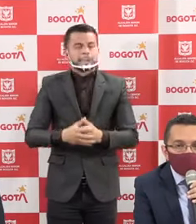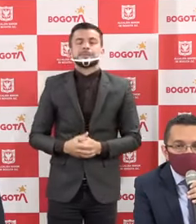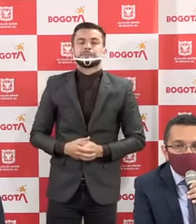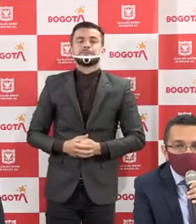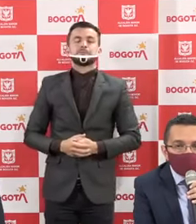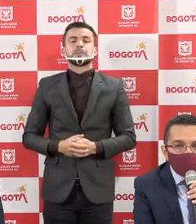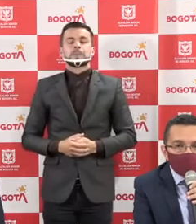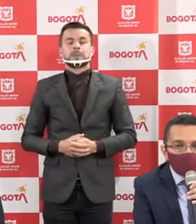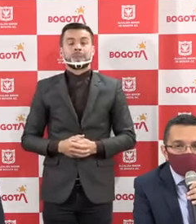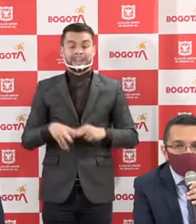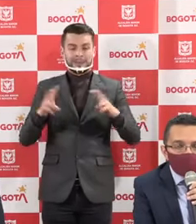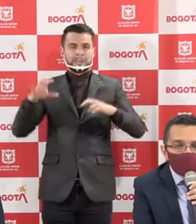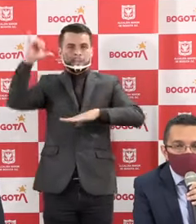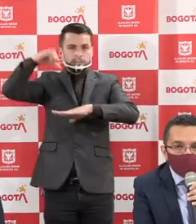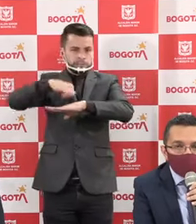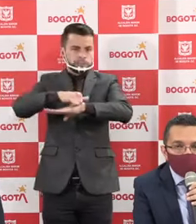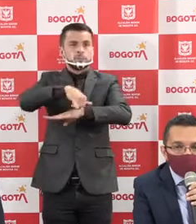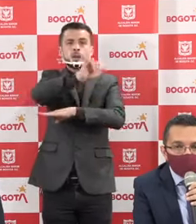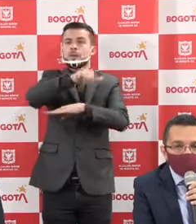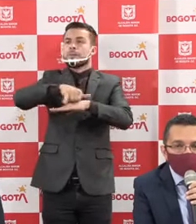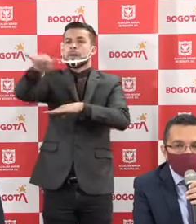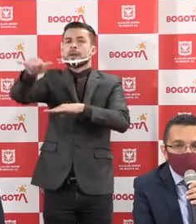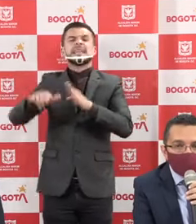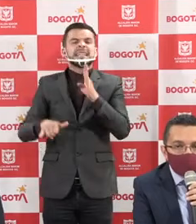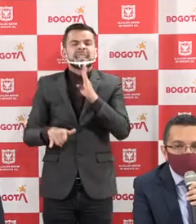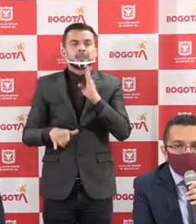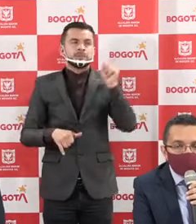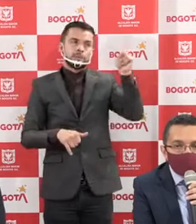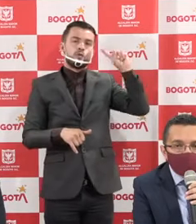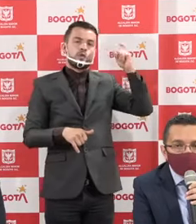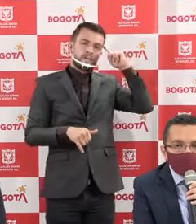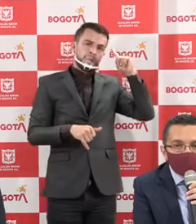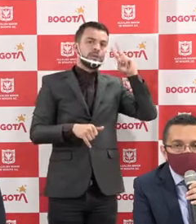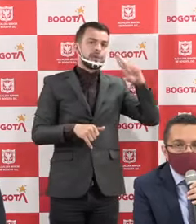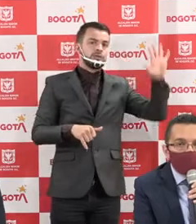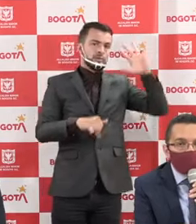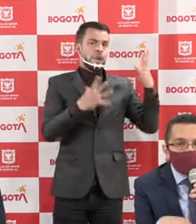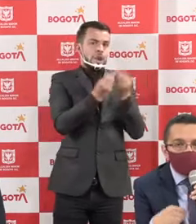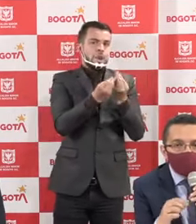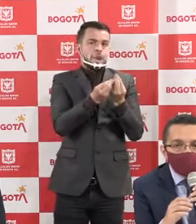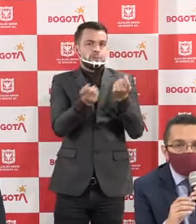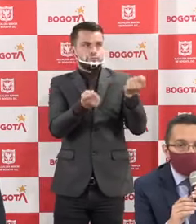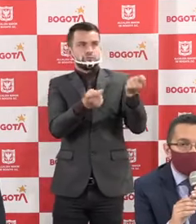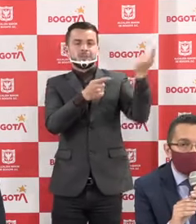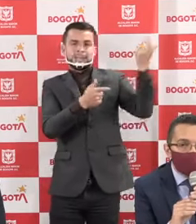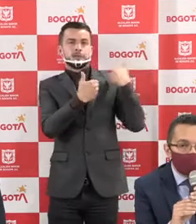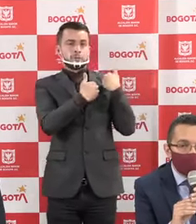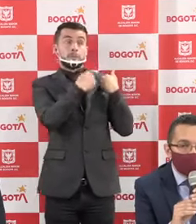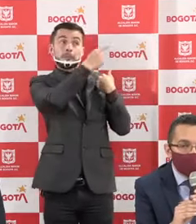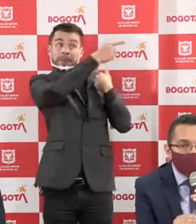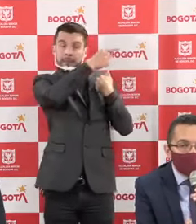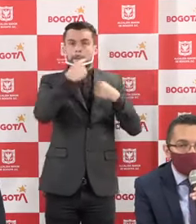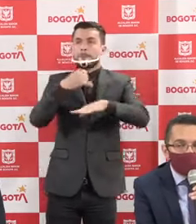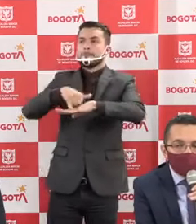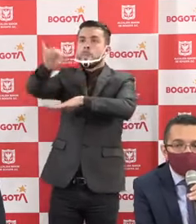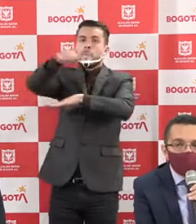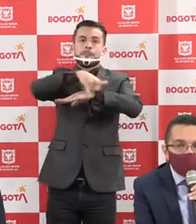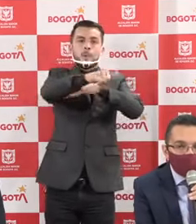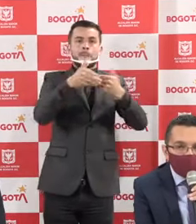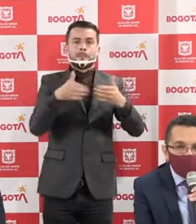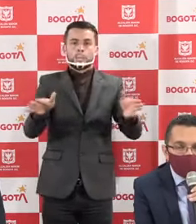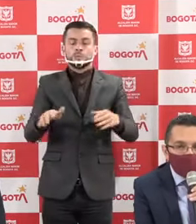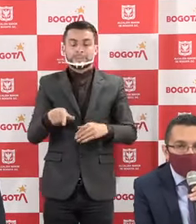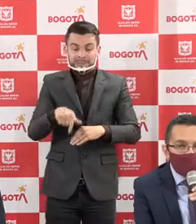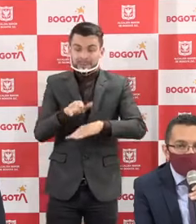definida y por el gobierno nacional el gobierno nacional en este momento ha establecido apertura única y exclusivamente de vuelos